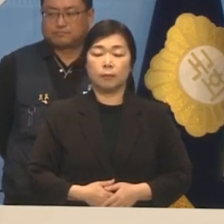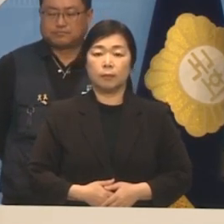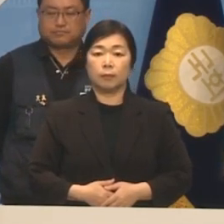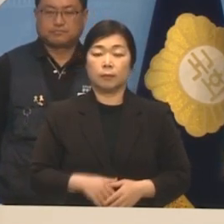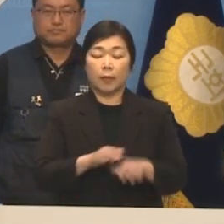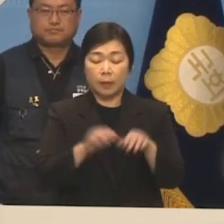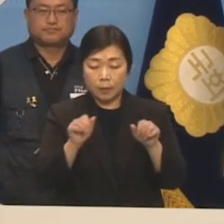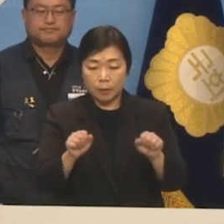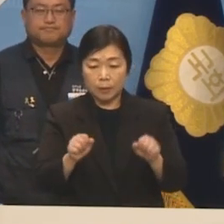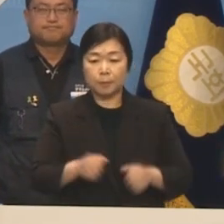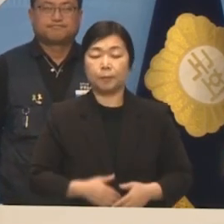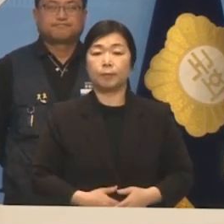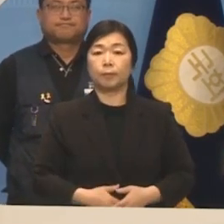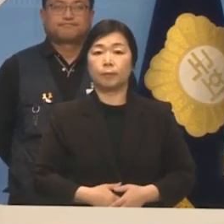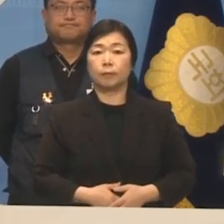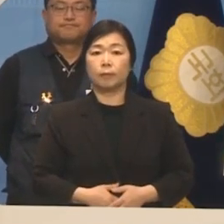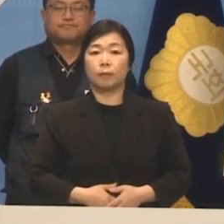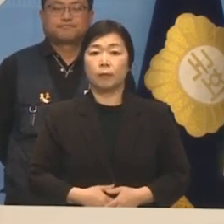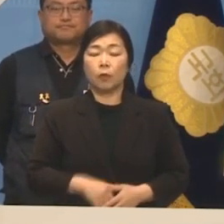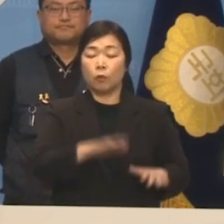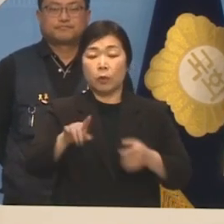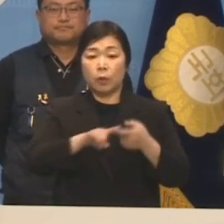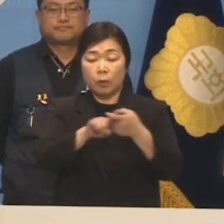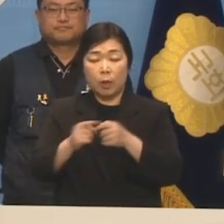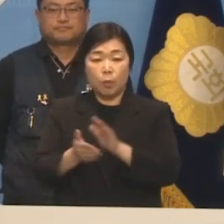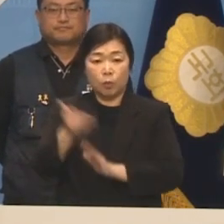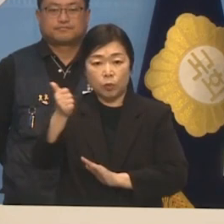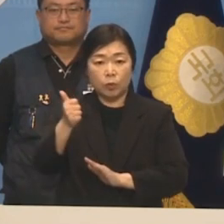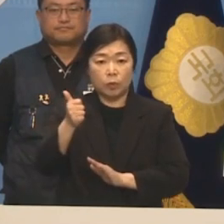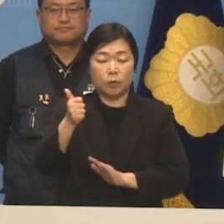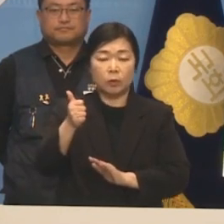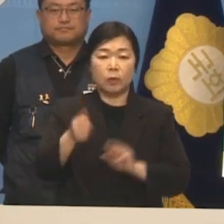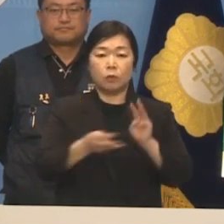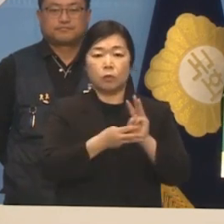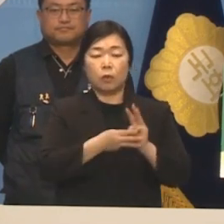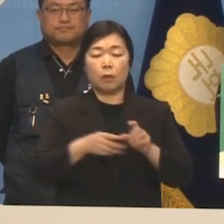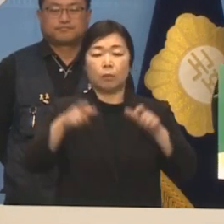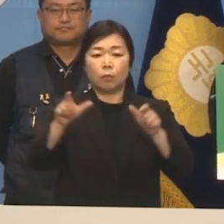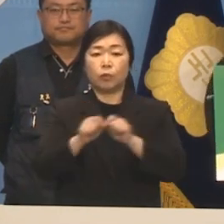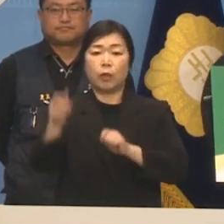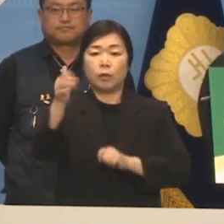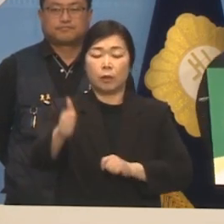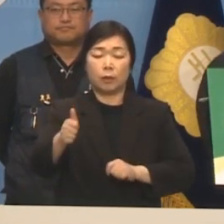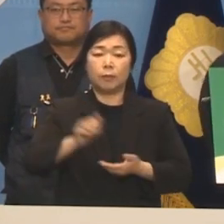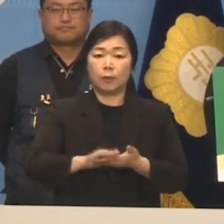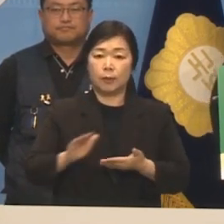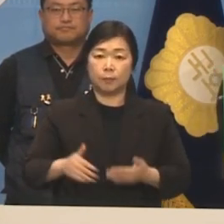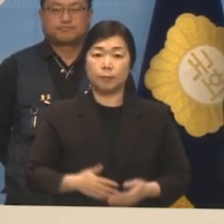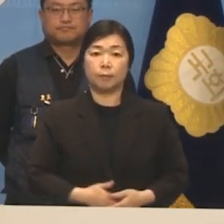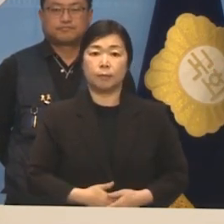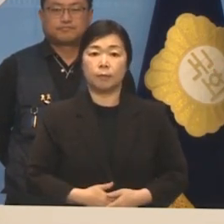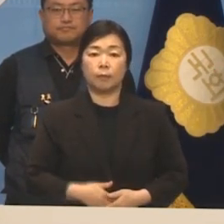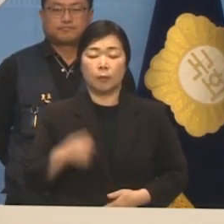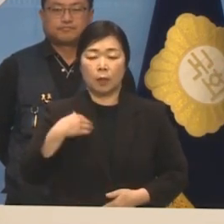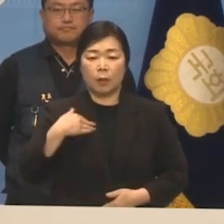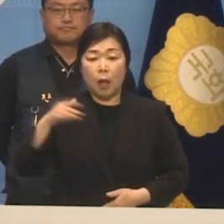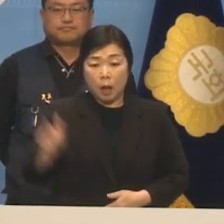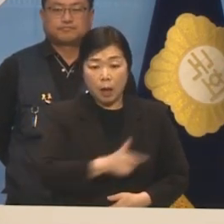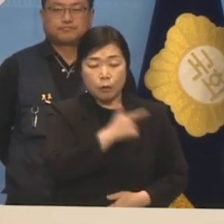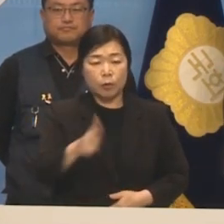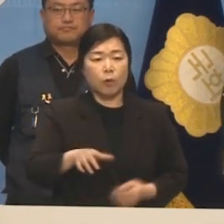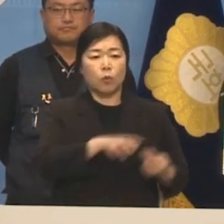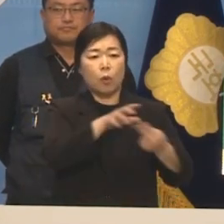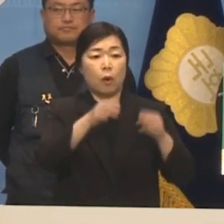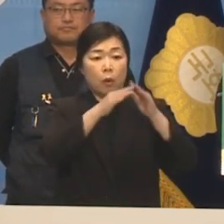네, 안녕하십니까. 의료연대본부 요양지부 시립중량원 분회장 최현애입니다. 저의 하루는 요양원에